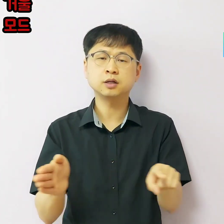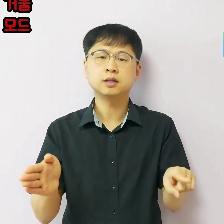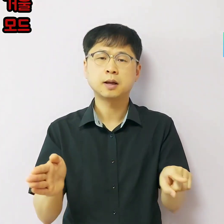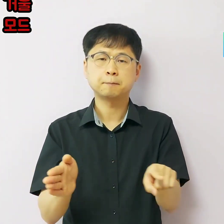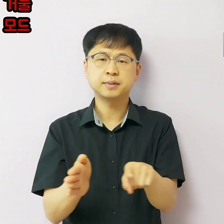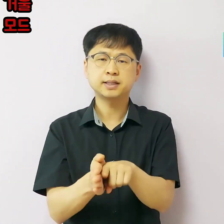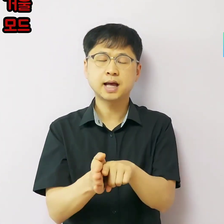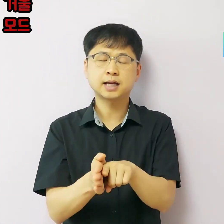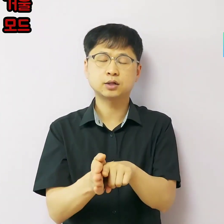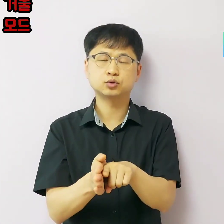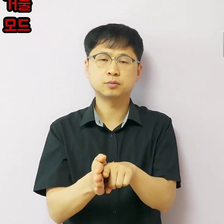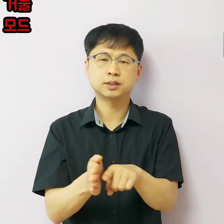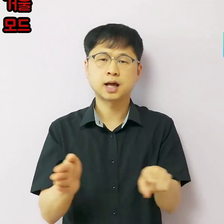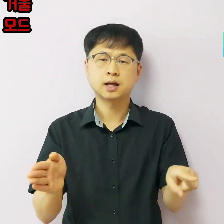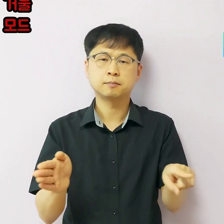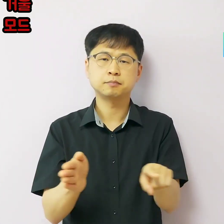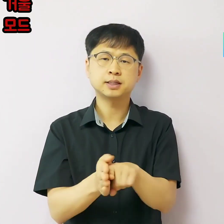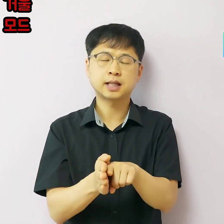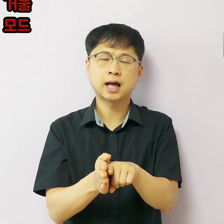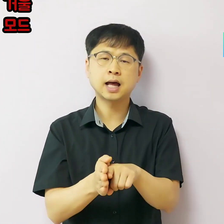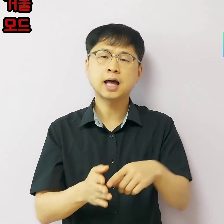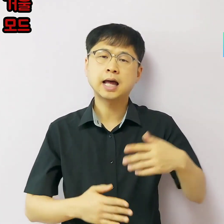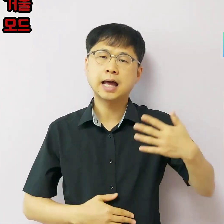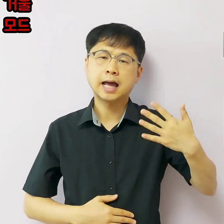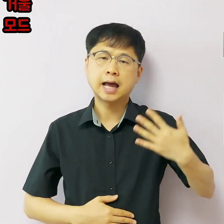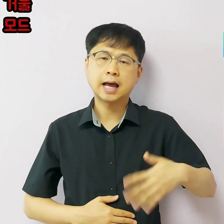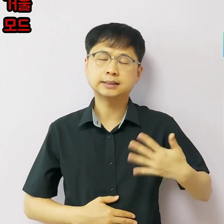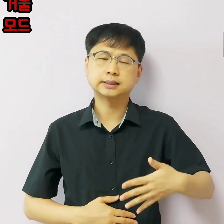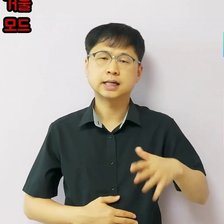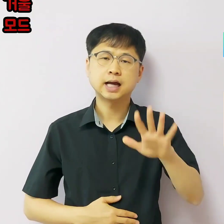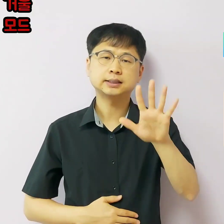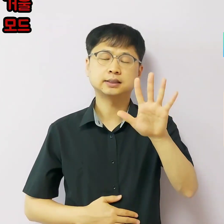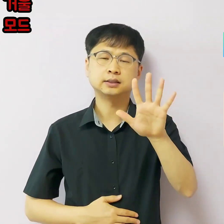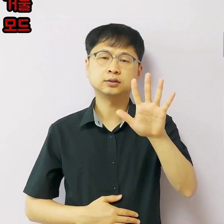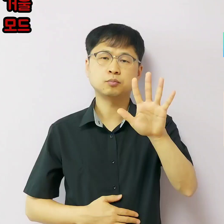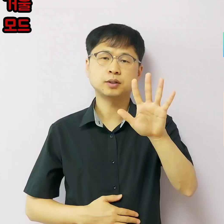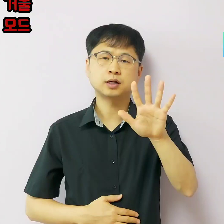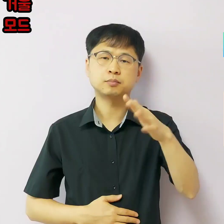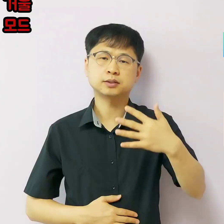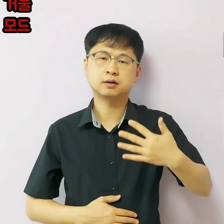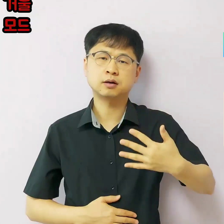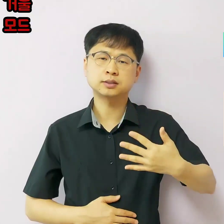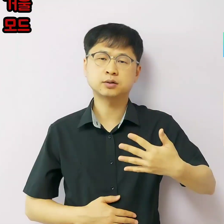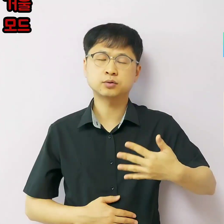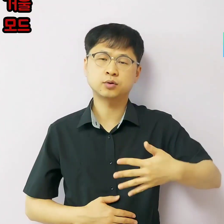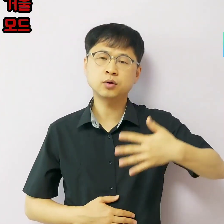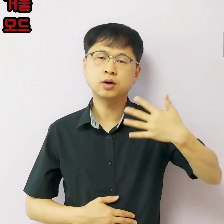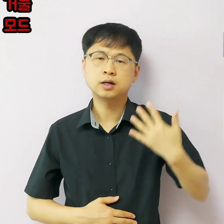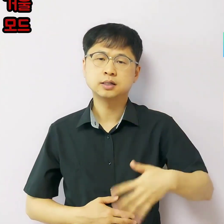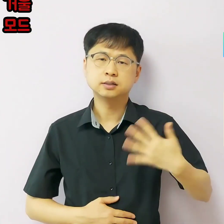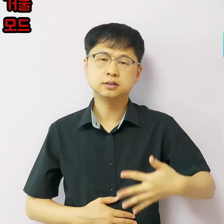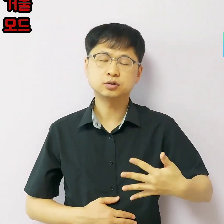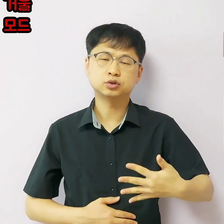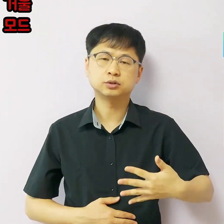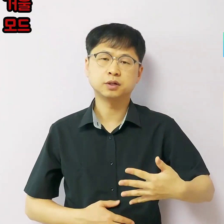붙여주시면 믿다라는 수어입니다. 믿다, 아직, 아직은 손바닥을 펴서 세로로 흔들어